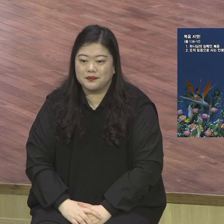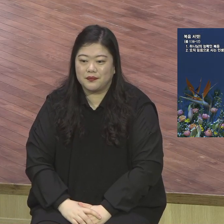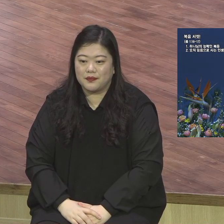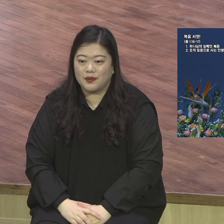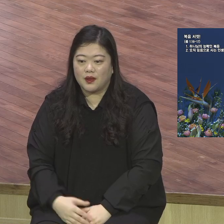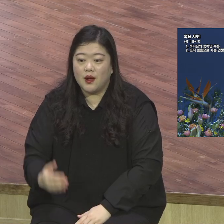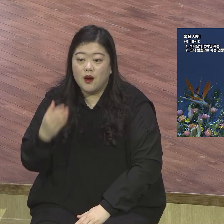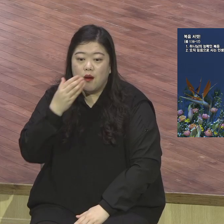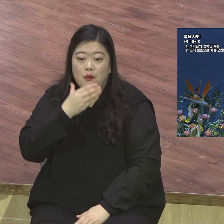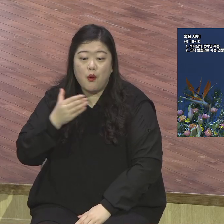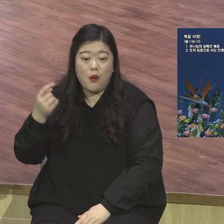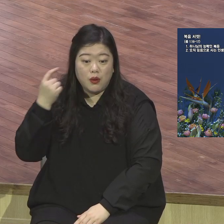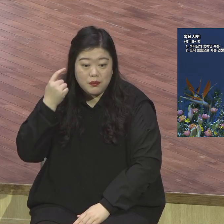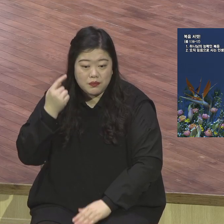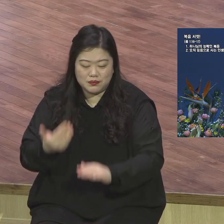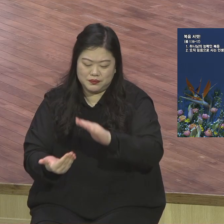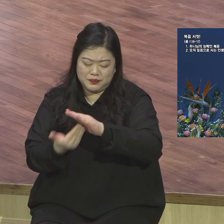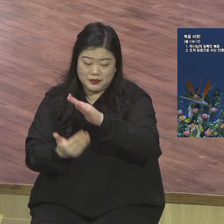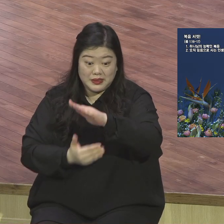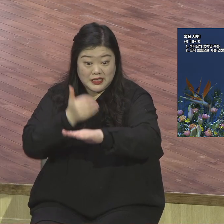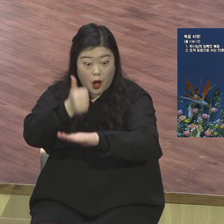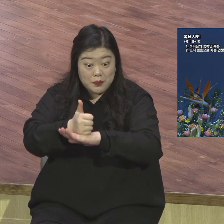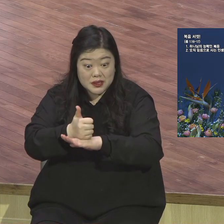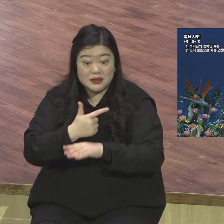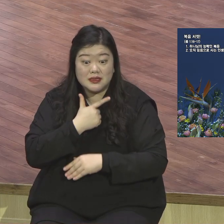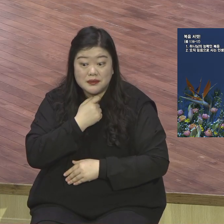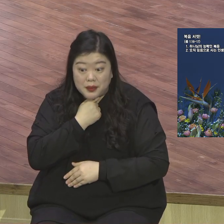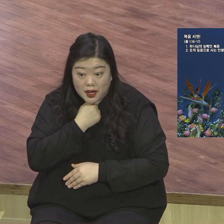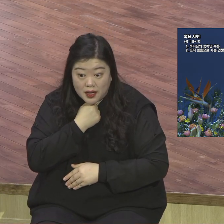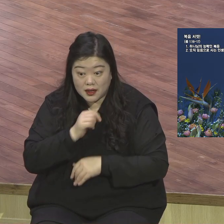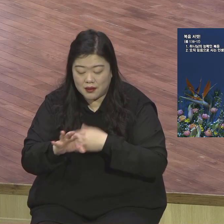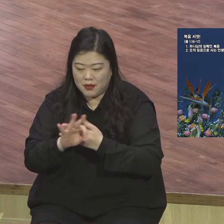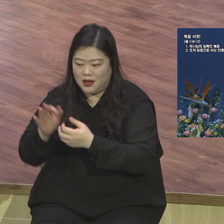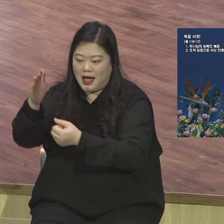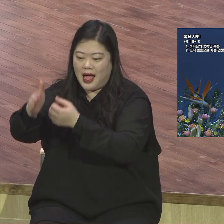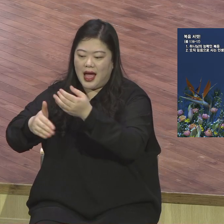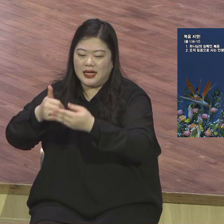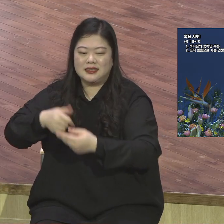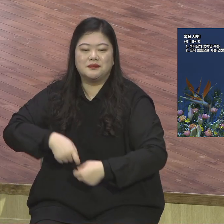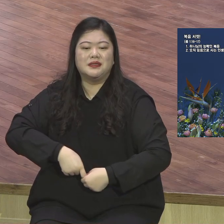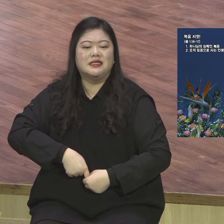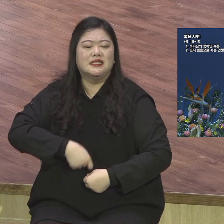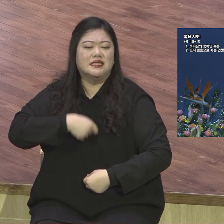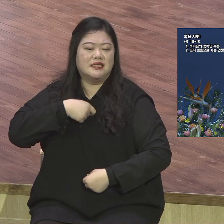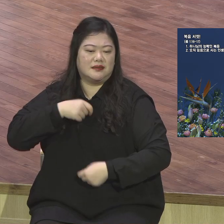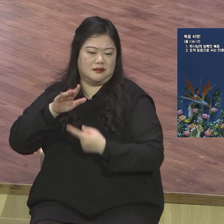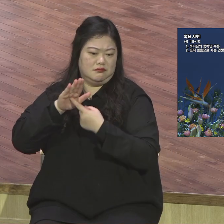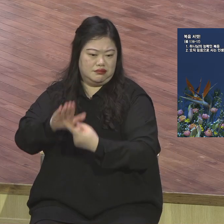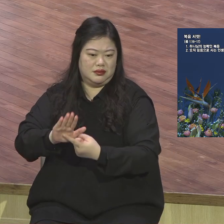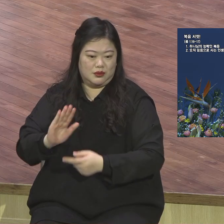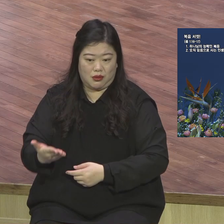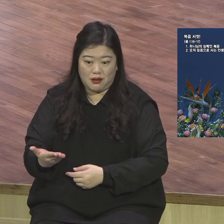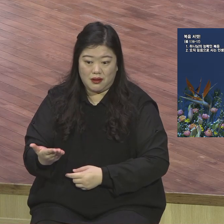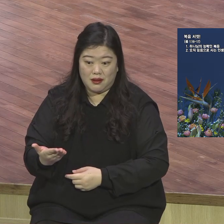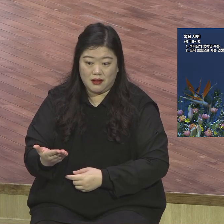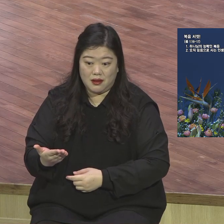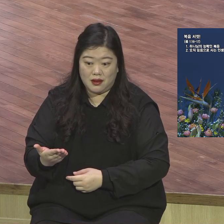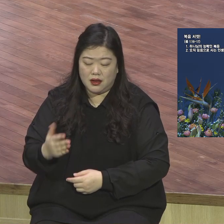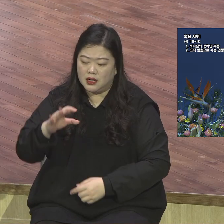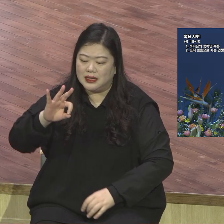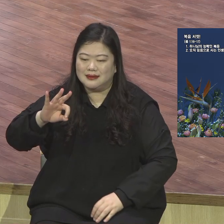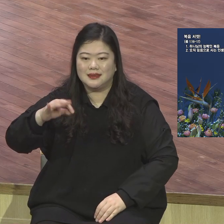자리로 나아갈 수 있는 바탕에는 하나님의 의가 있음을 볼 수 있어요. 하나님의 의.